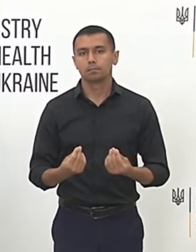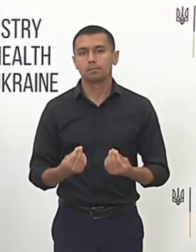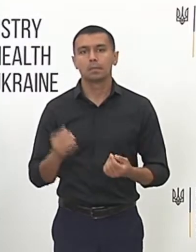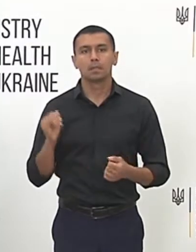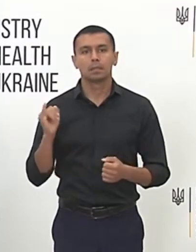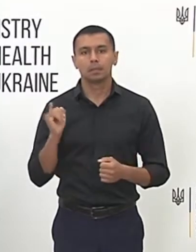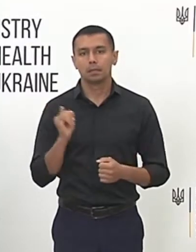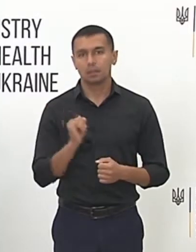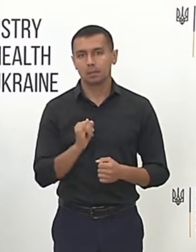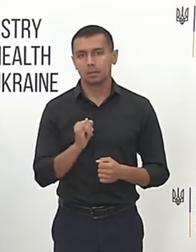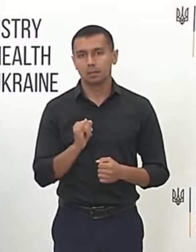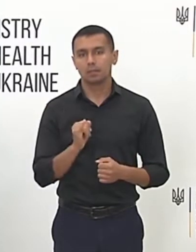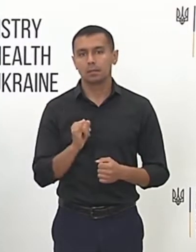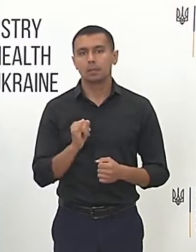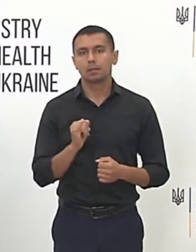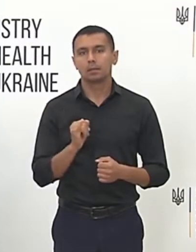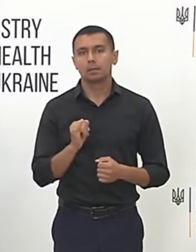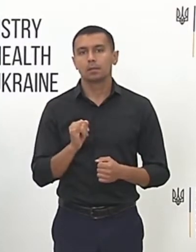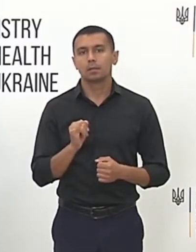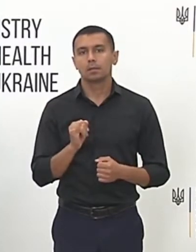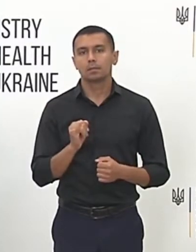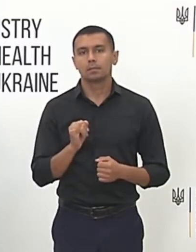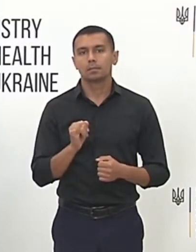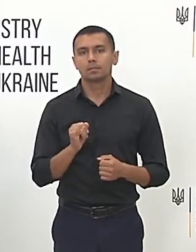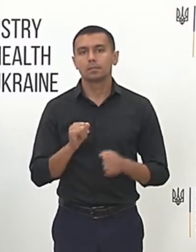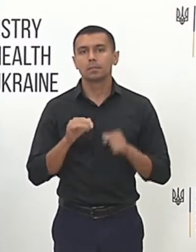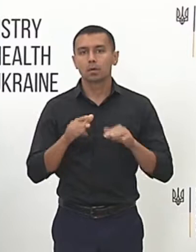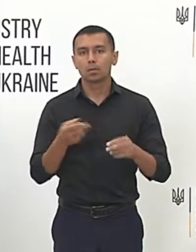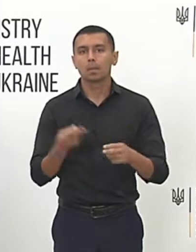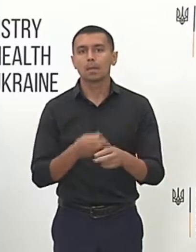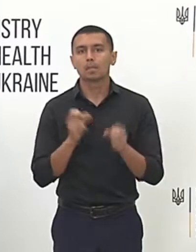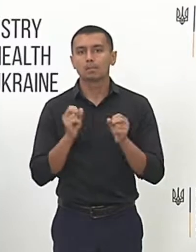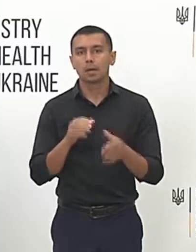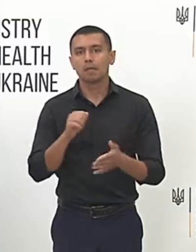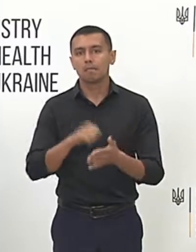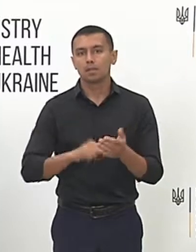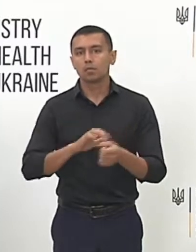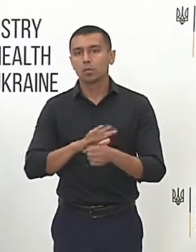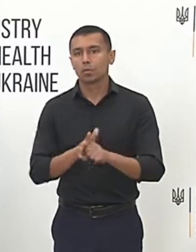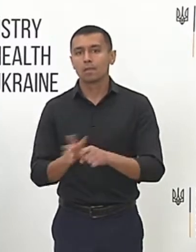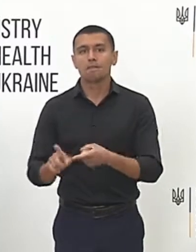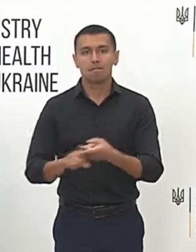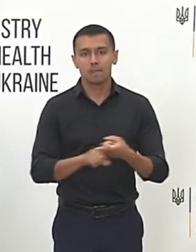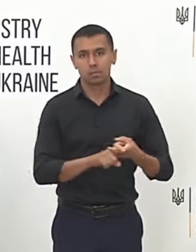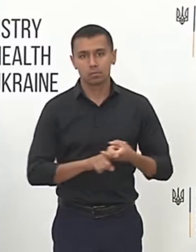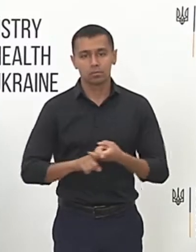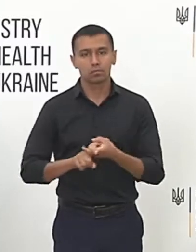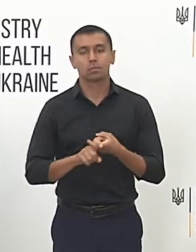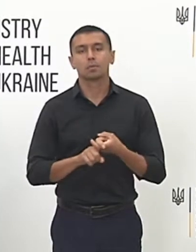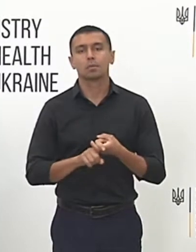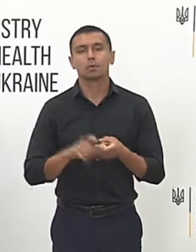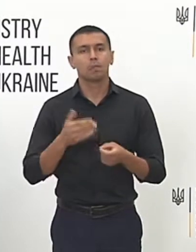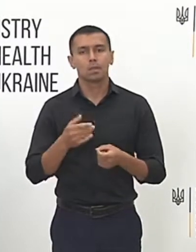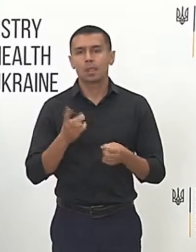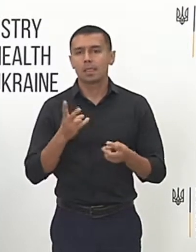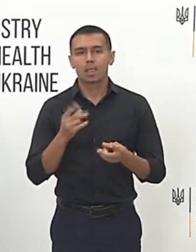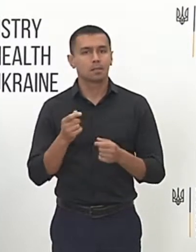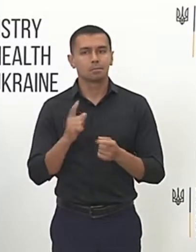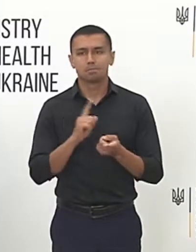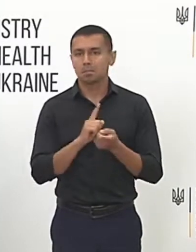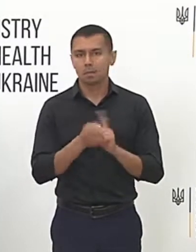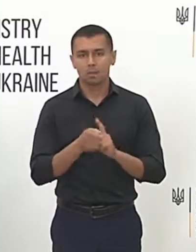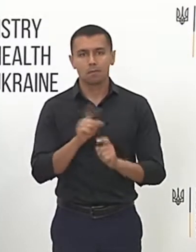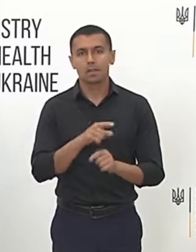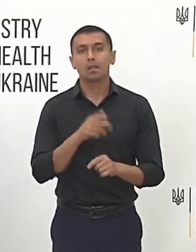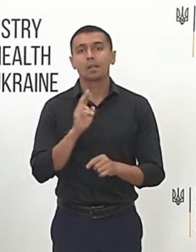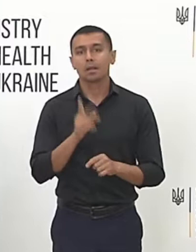І, тобто, заходи безпеки від коронавірусу, вони не змінилися.